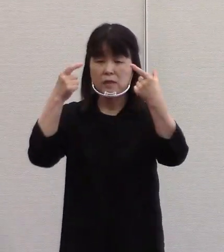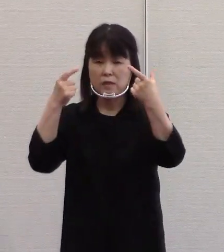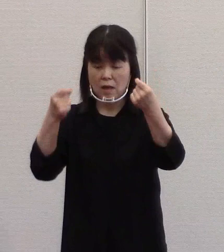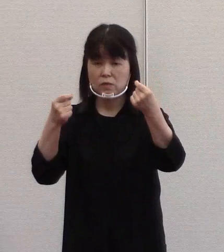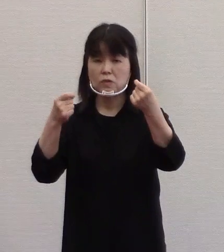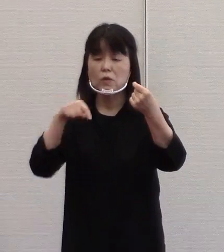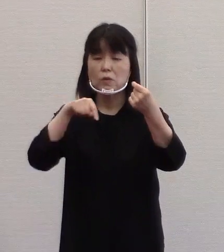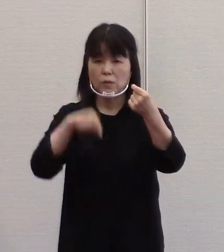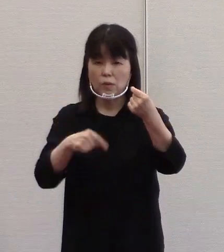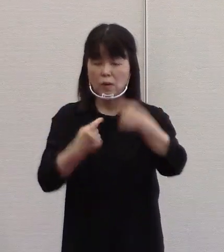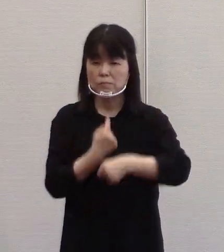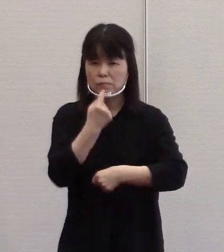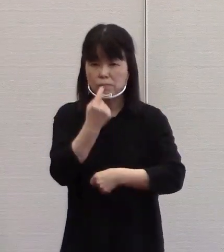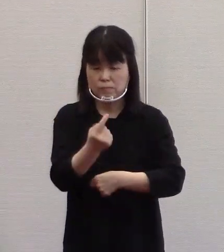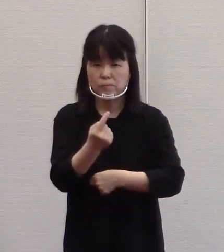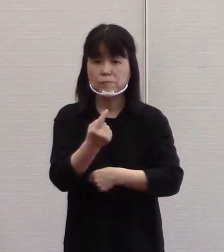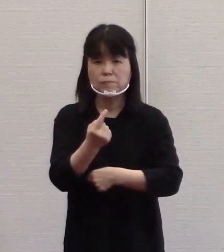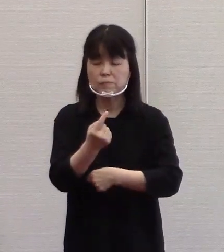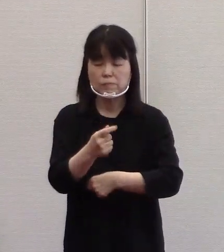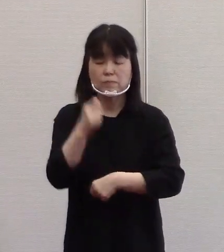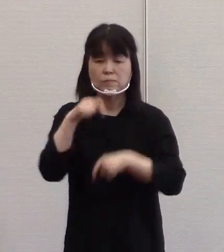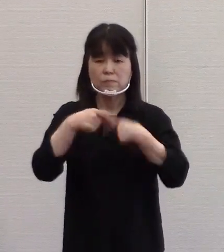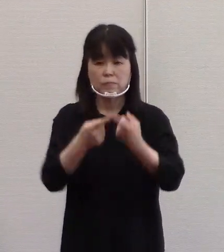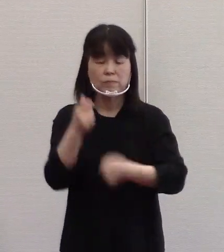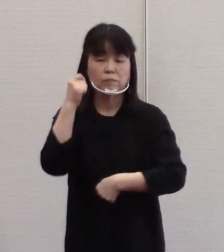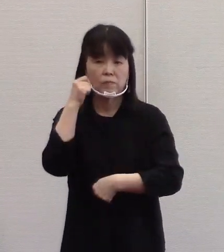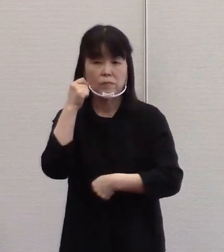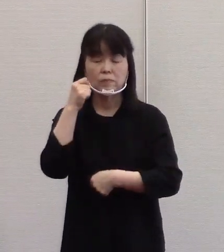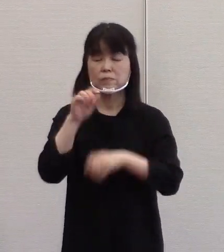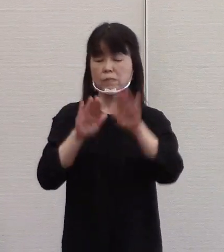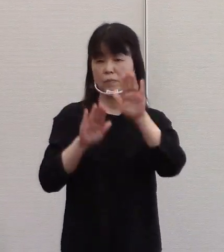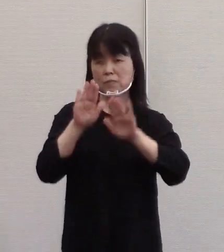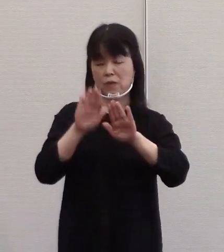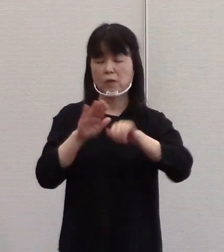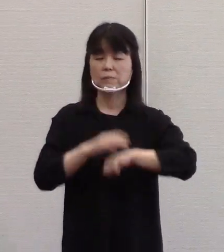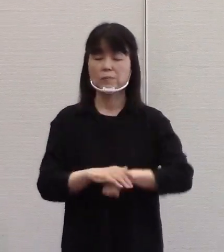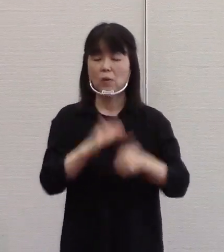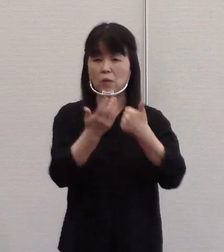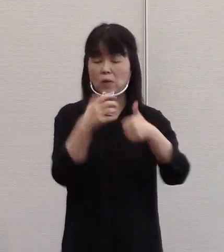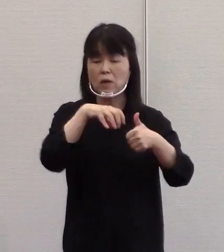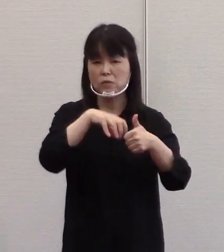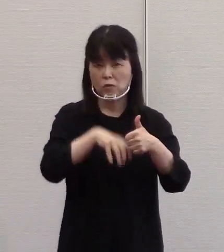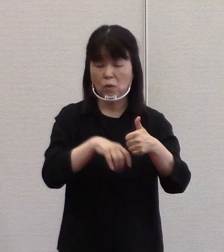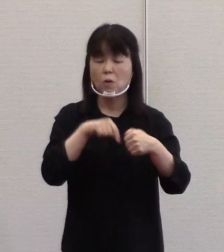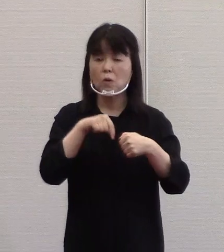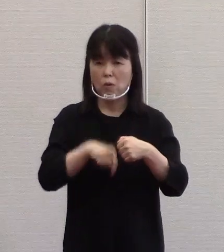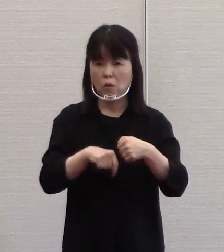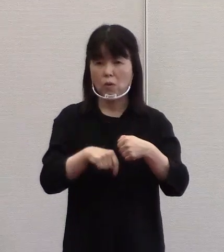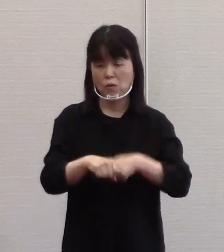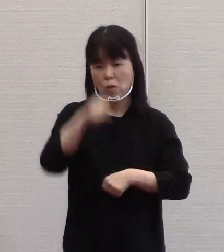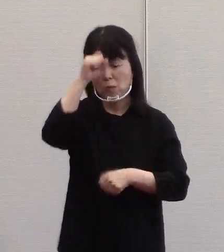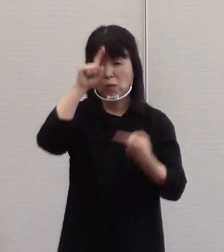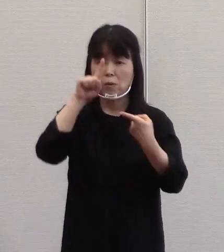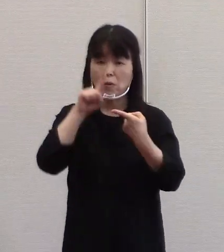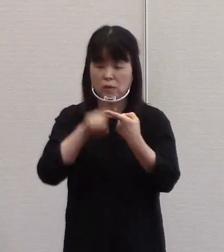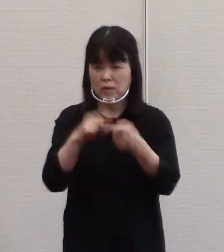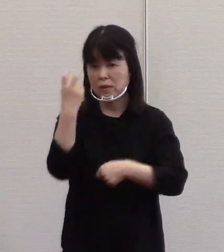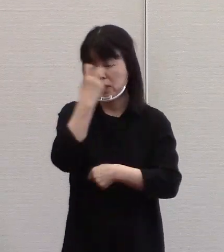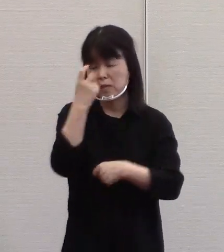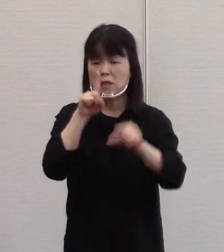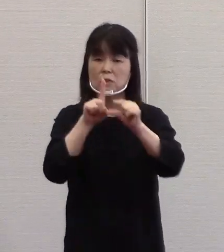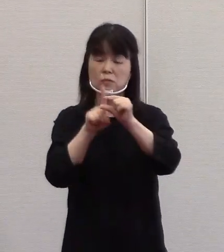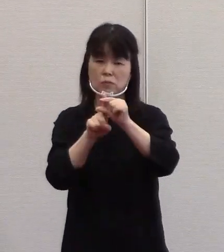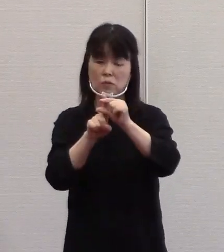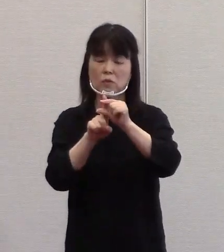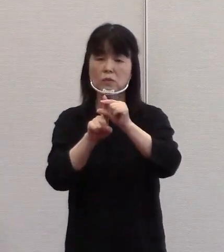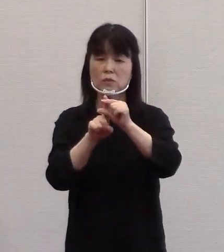スは立ち入り禁止ということになっておりまして、保健所の 疫学的調査中ということでござい